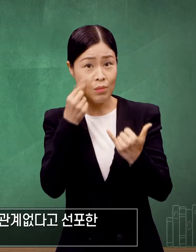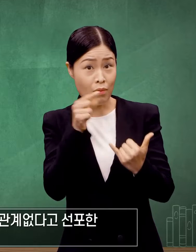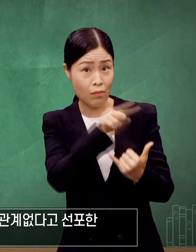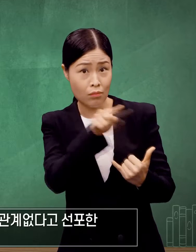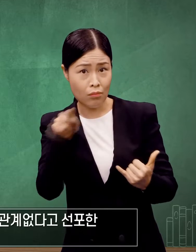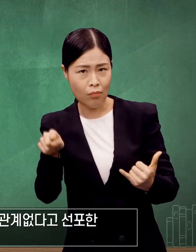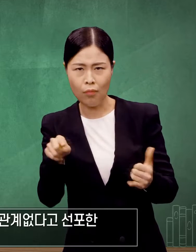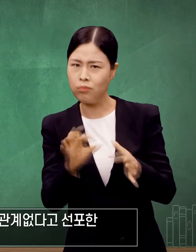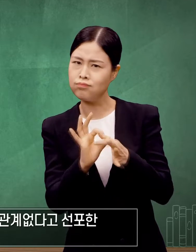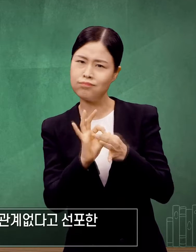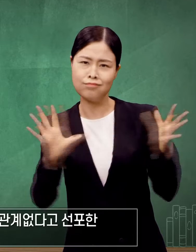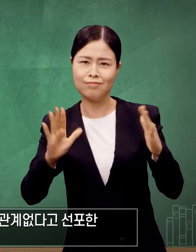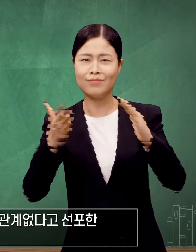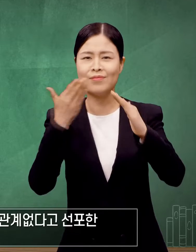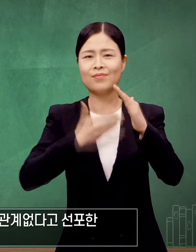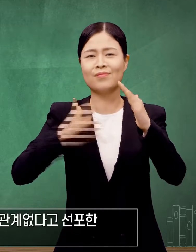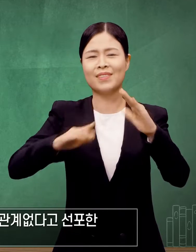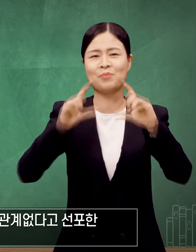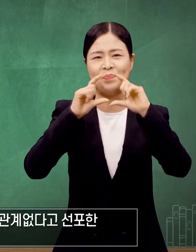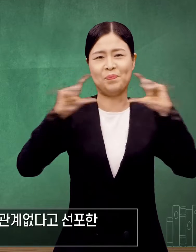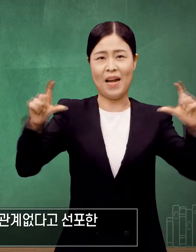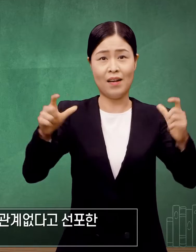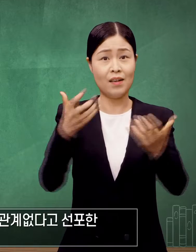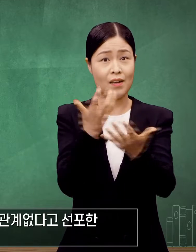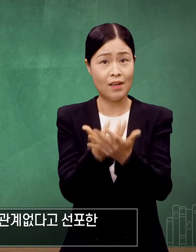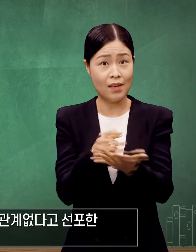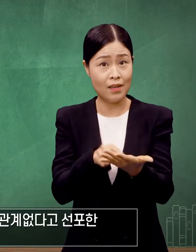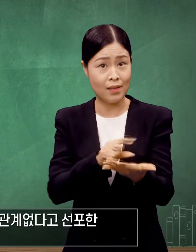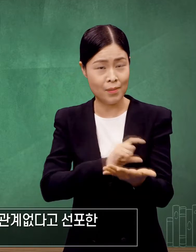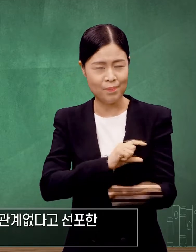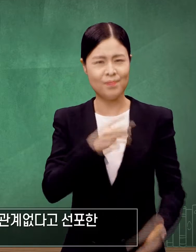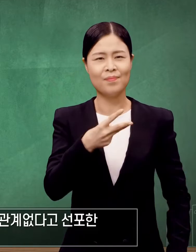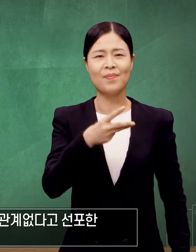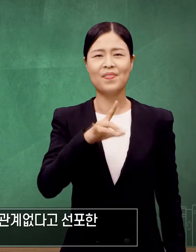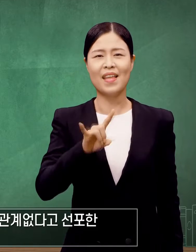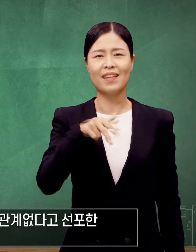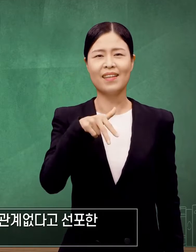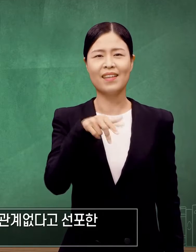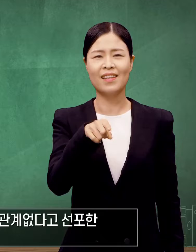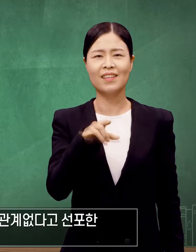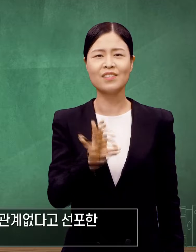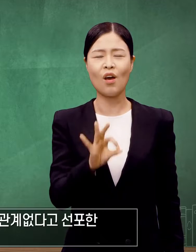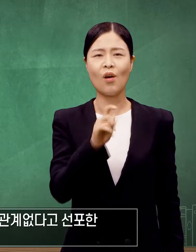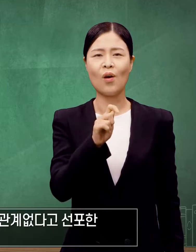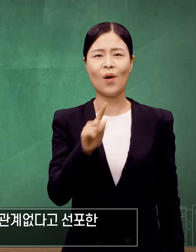독도가 일본과 관계없다고 선포한 공식 문서입니다.